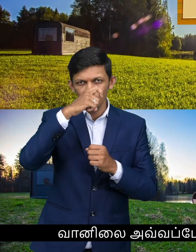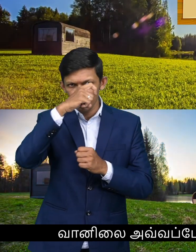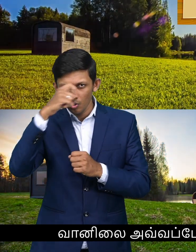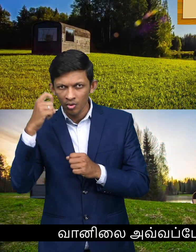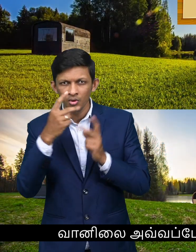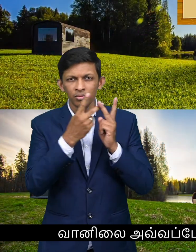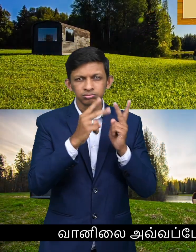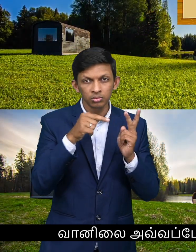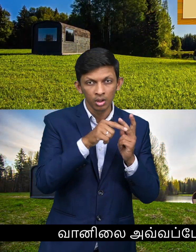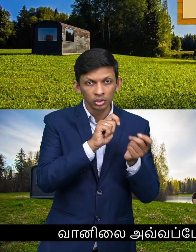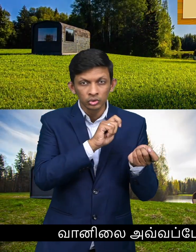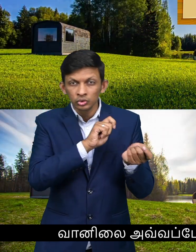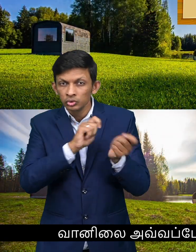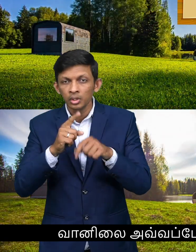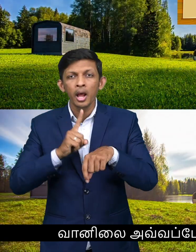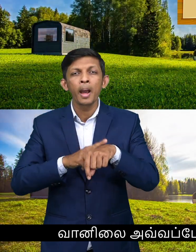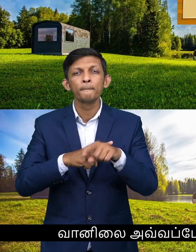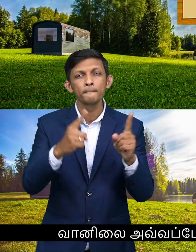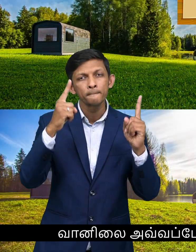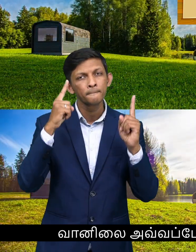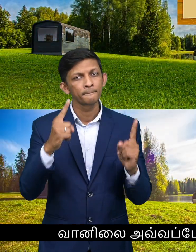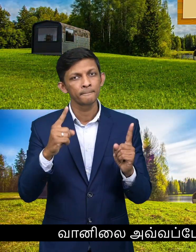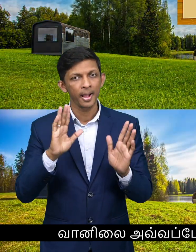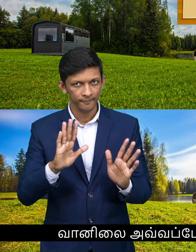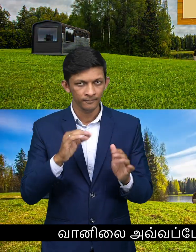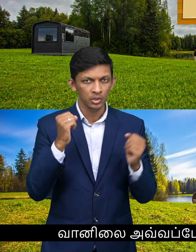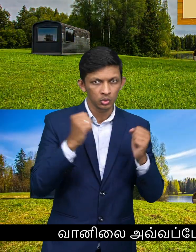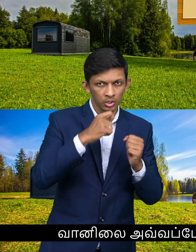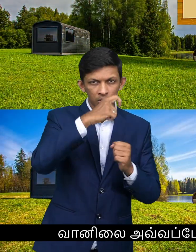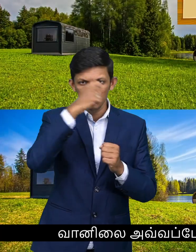வானிலை அவ்வப்போது மாறுகிறது, அதனால் பருவங்கள்,